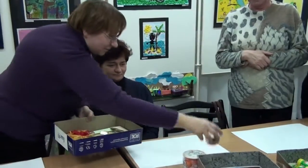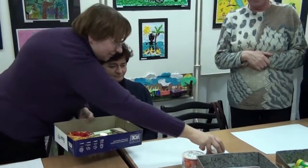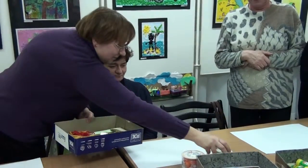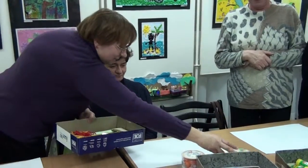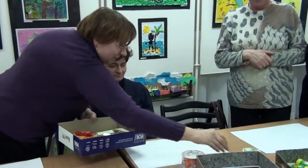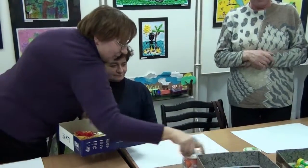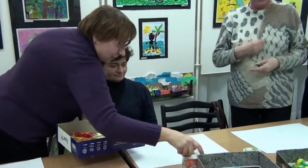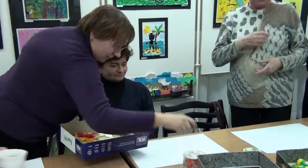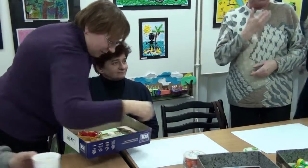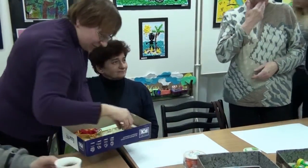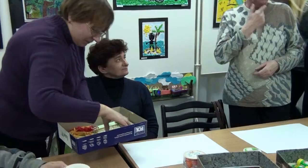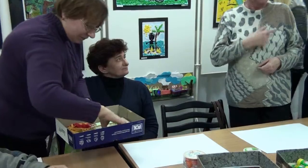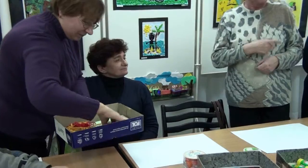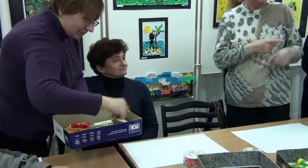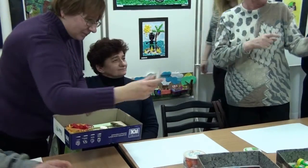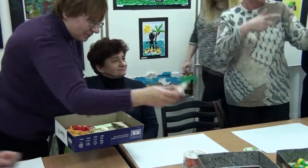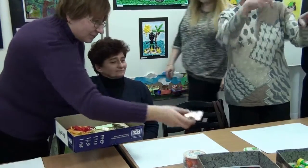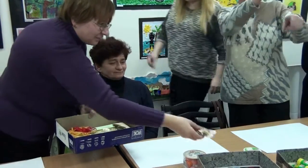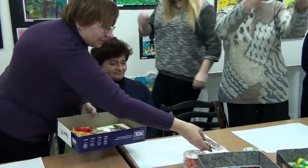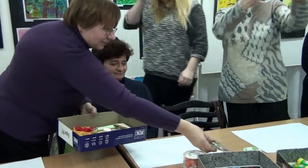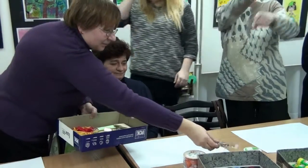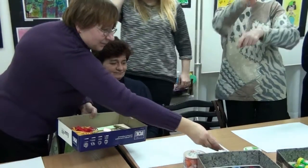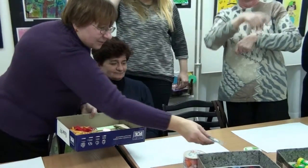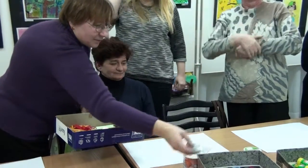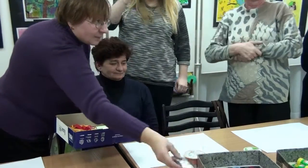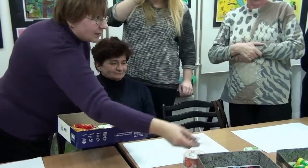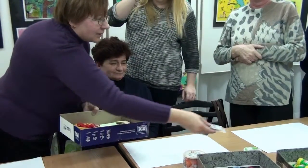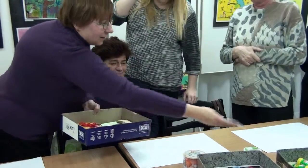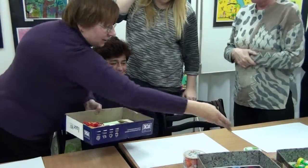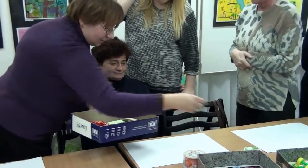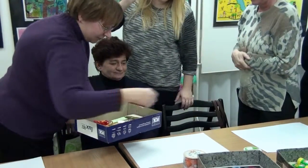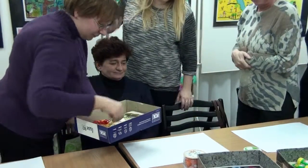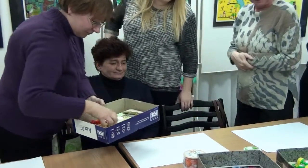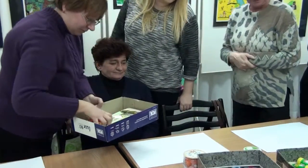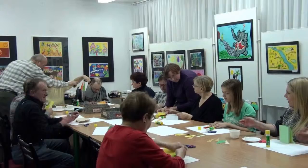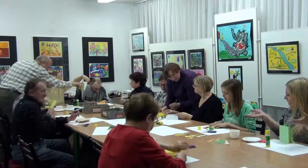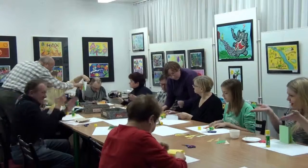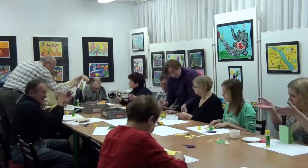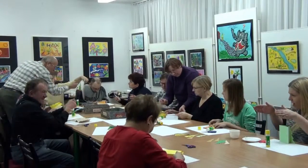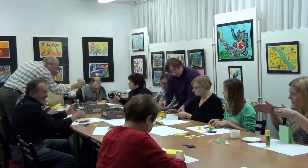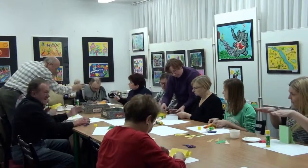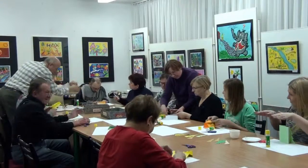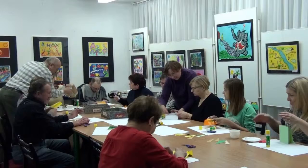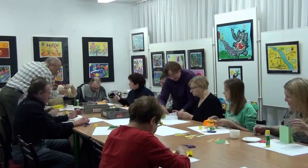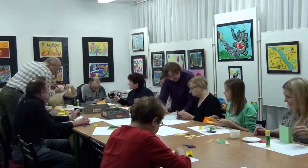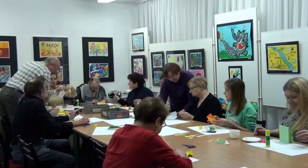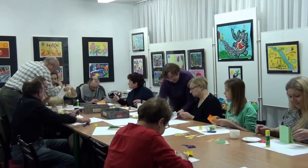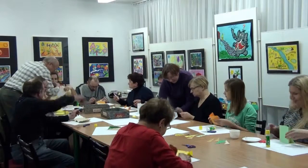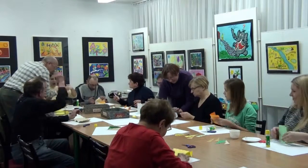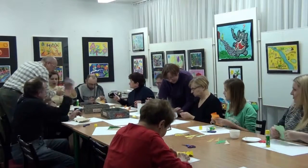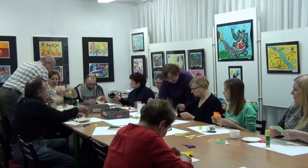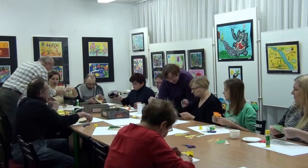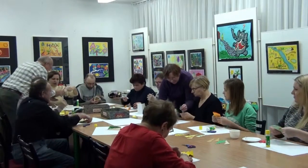Venid, venid, pastorcillos, fun, fun, fun. Venid, venid, pastorcillos,